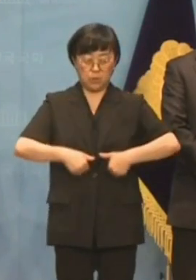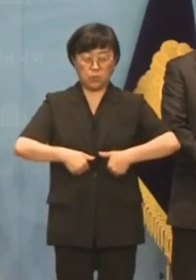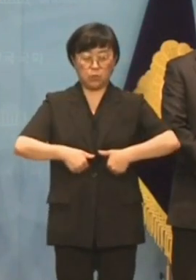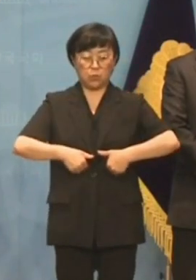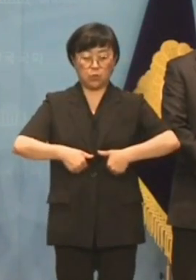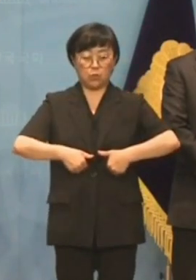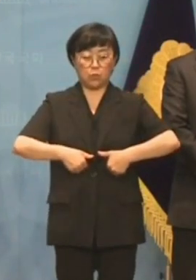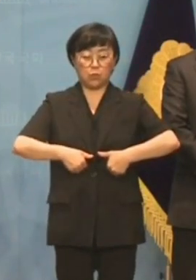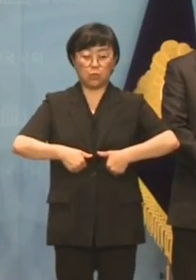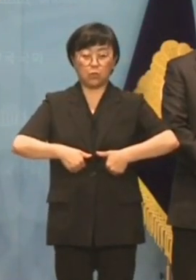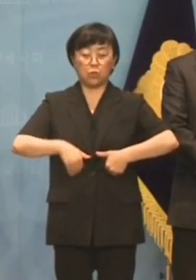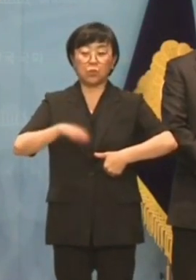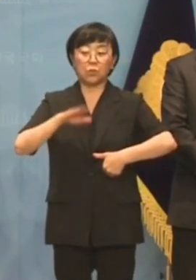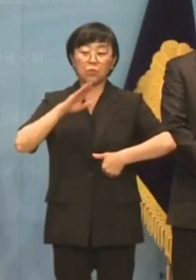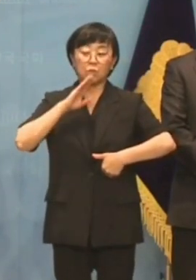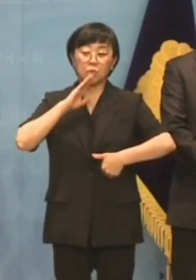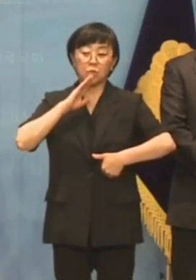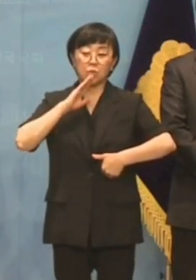충족시켜주는 그런